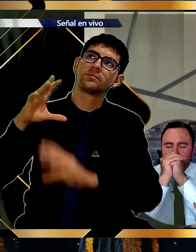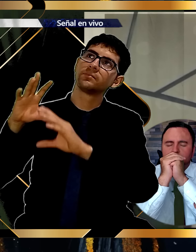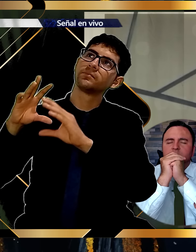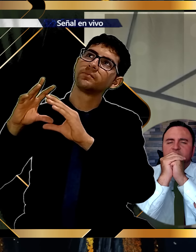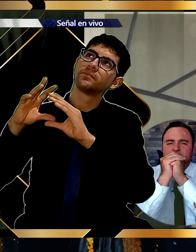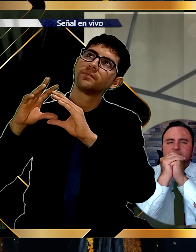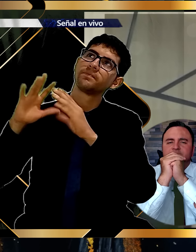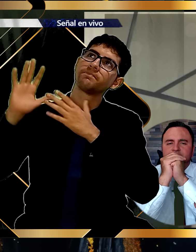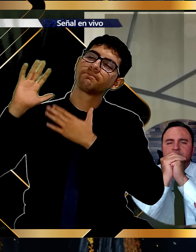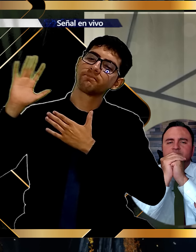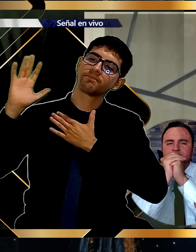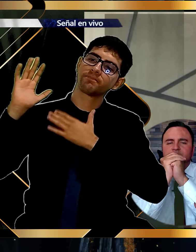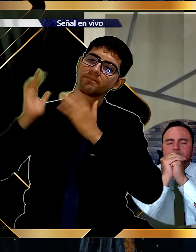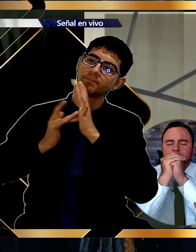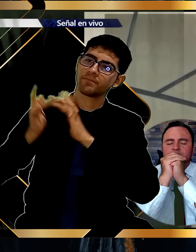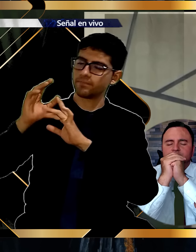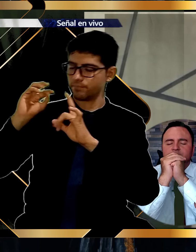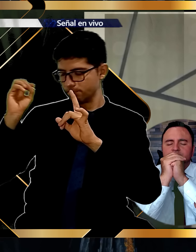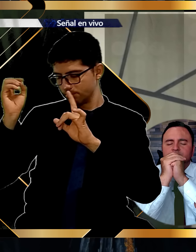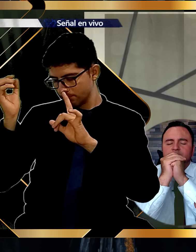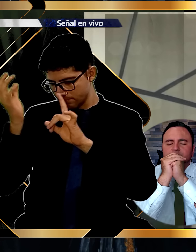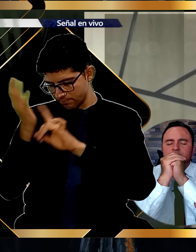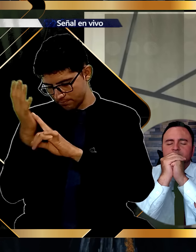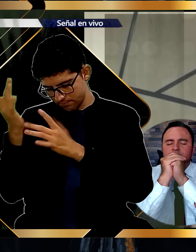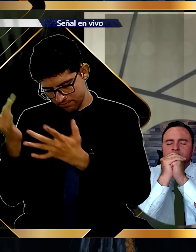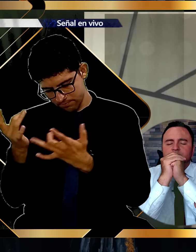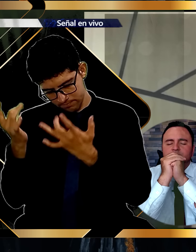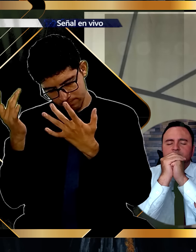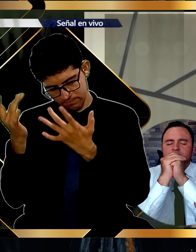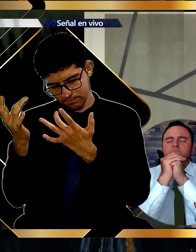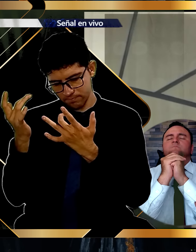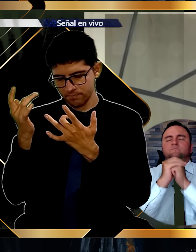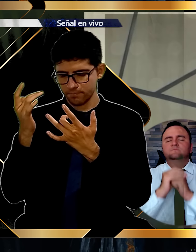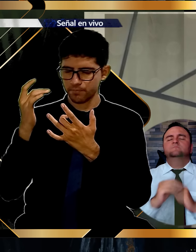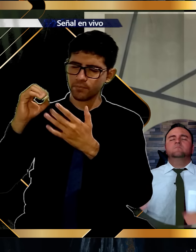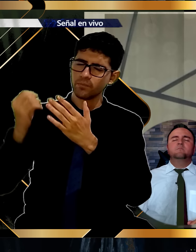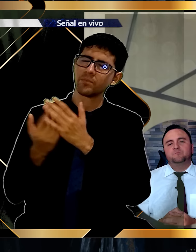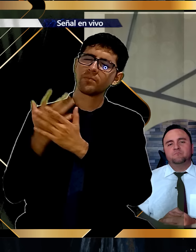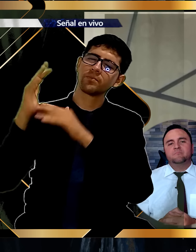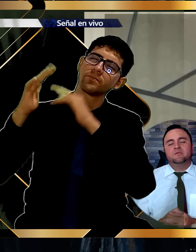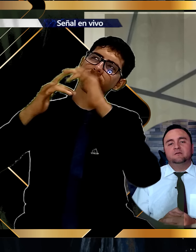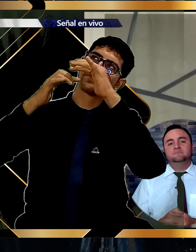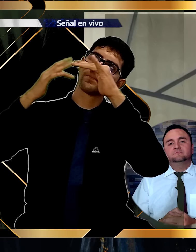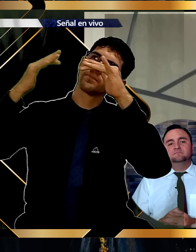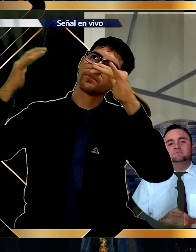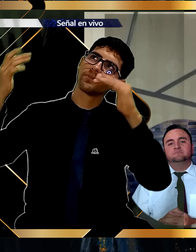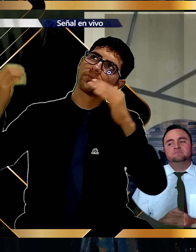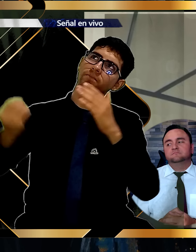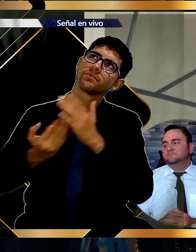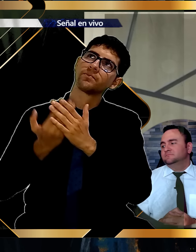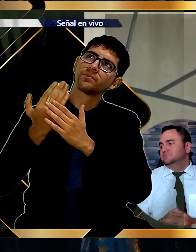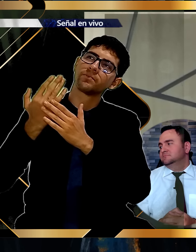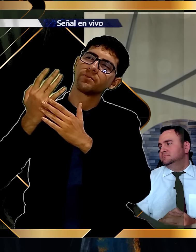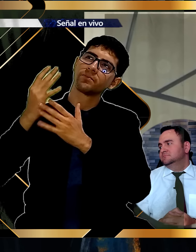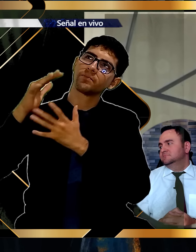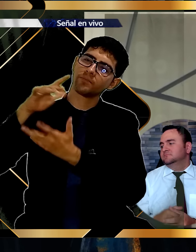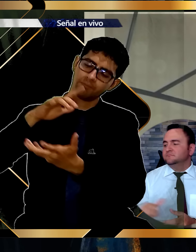esperanza de un cielo nuevo y una tierra nueva. Aleluya. Cristo viene por su